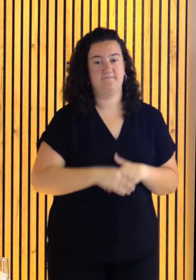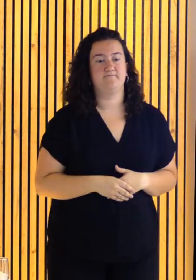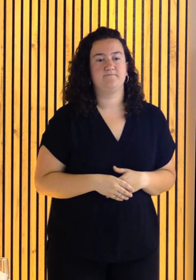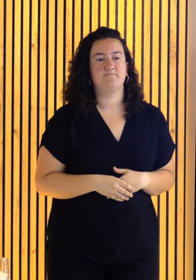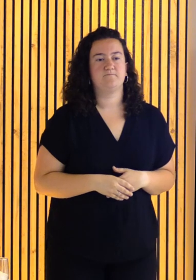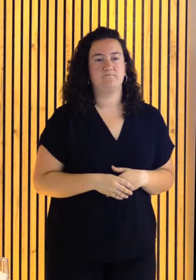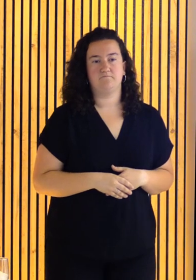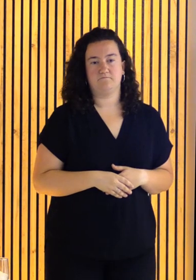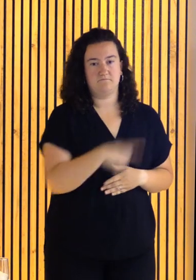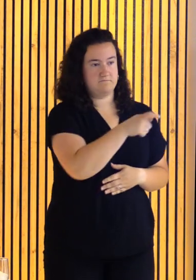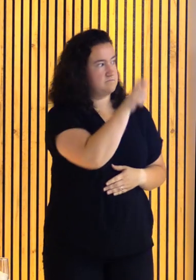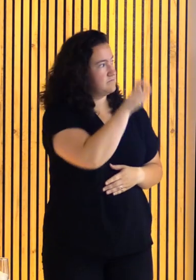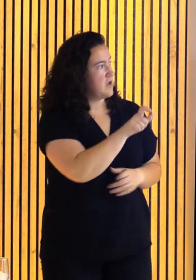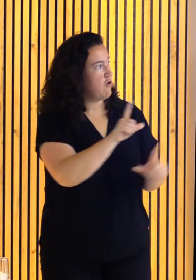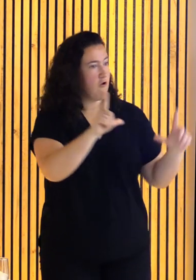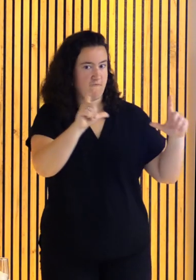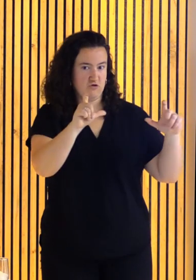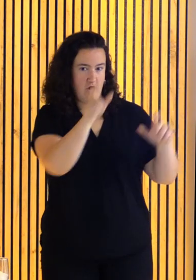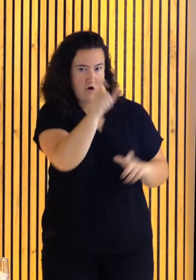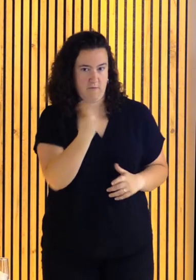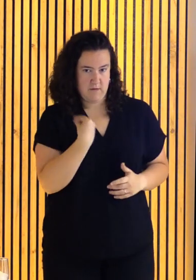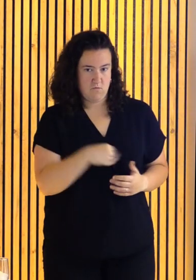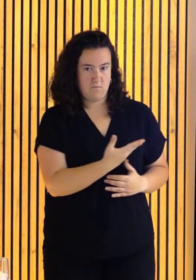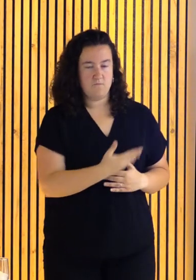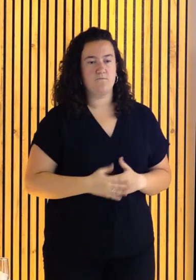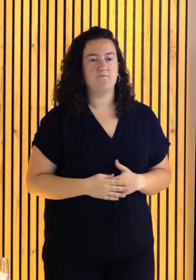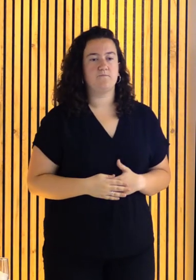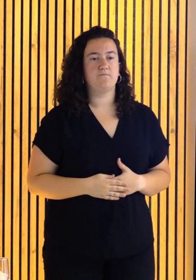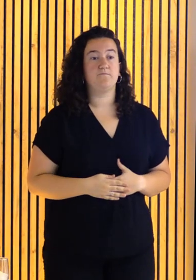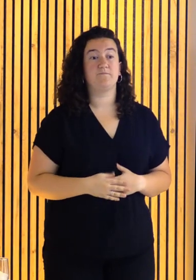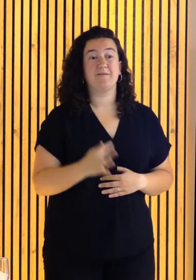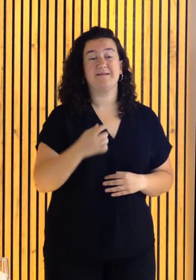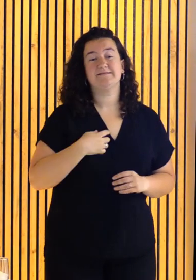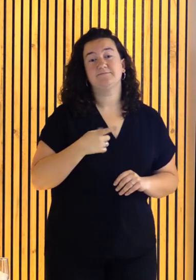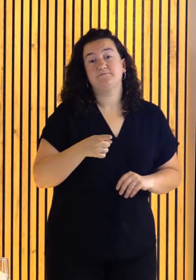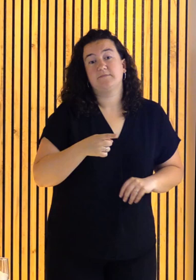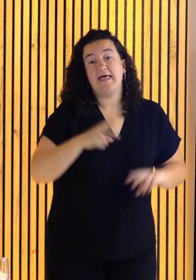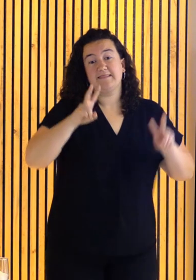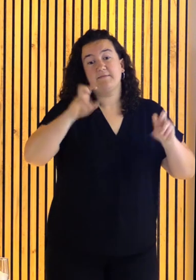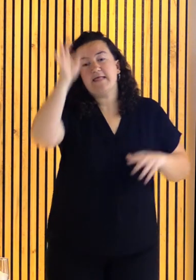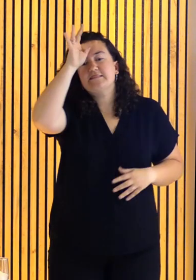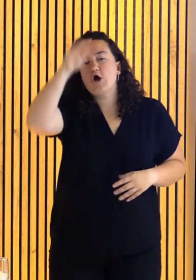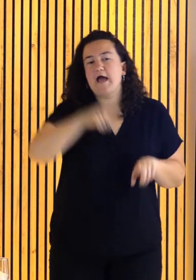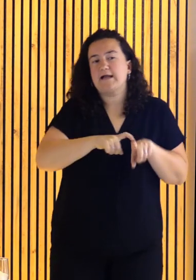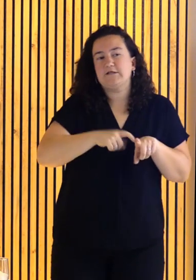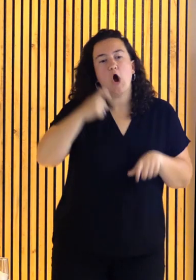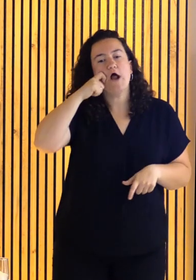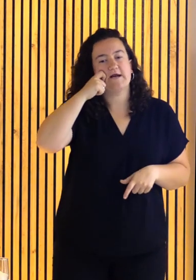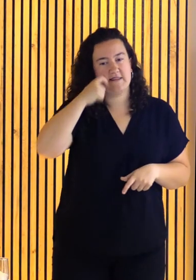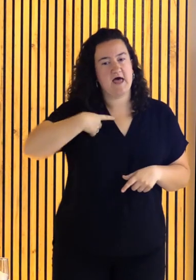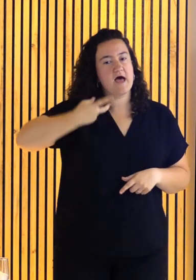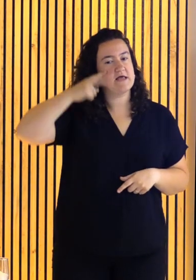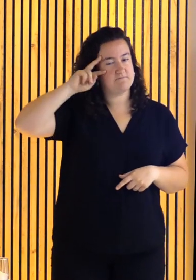ikertzaileak, irudikoak, eta, bueno, arrazaren teoria kritikoaren arloan aditua da, eta bila